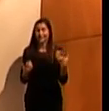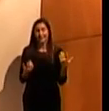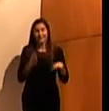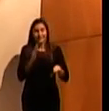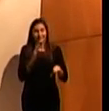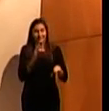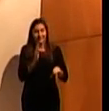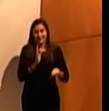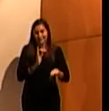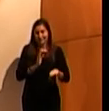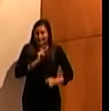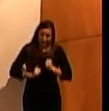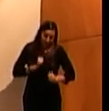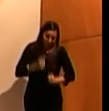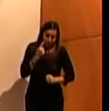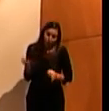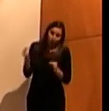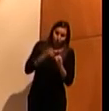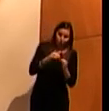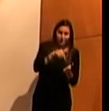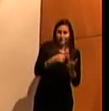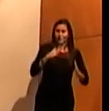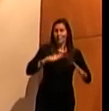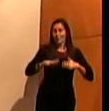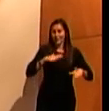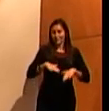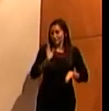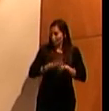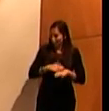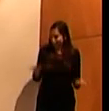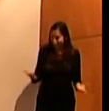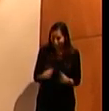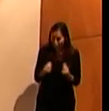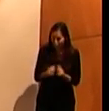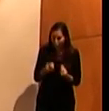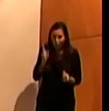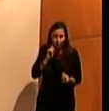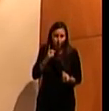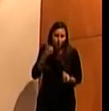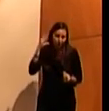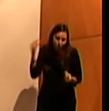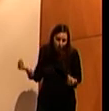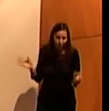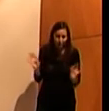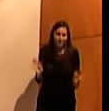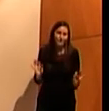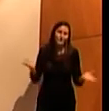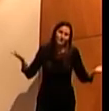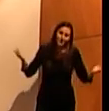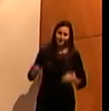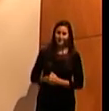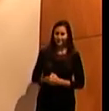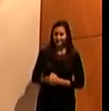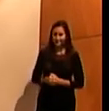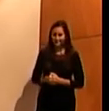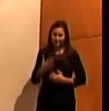Elles ont cavalé pour nous rejoindre à une déambulation sur laquelle on n'avait malheureusement pas de personnes malentendantes.